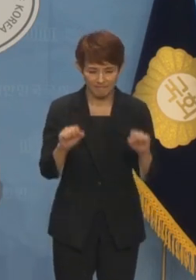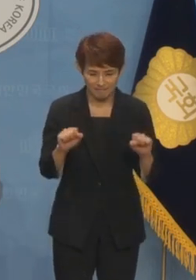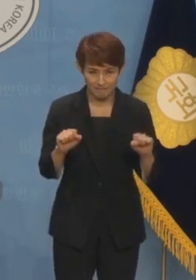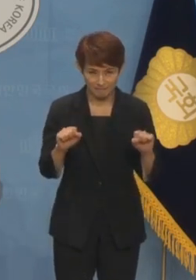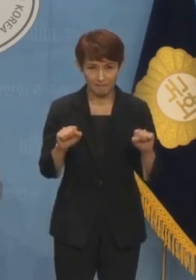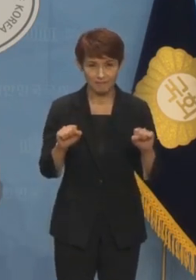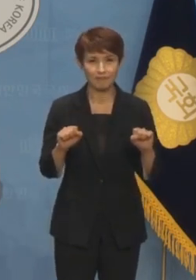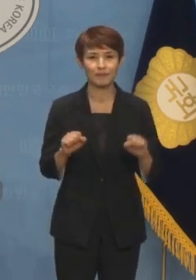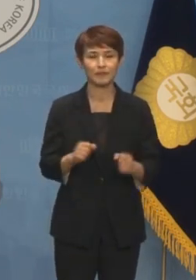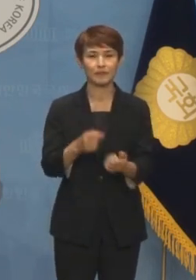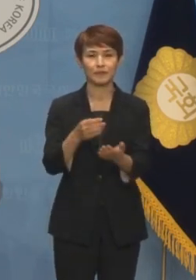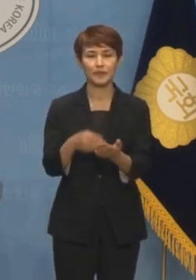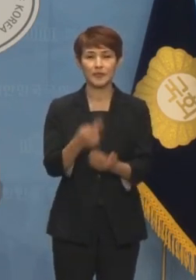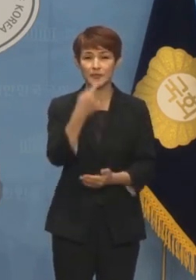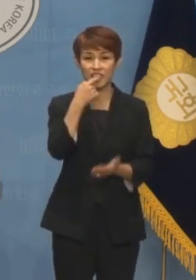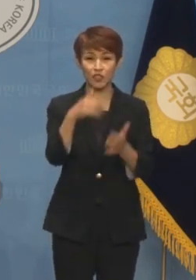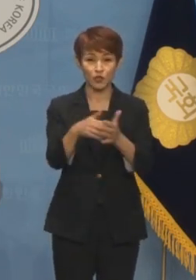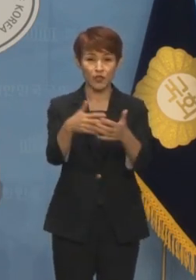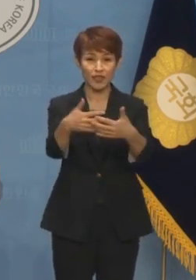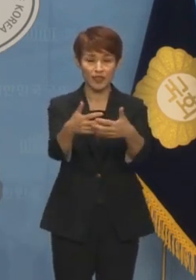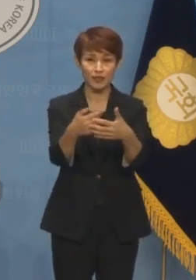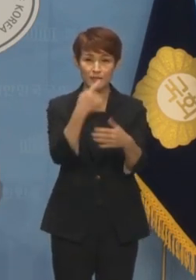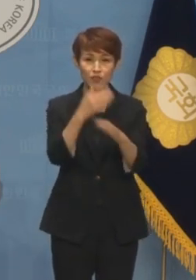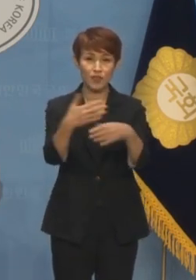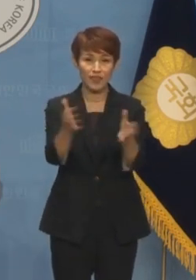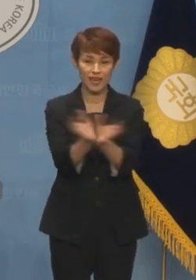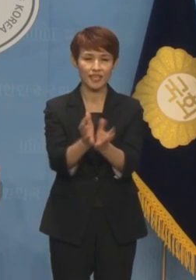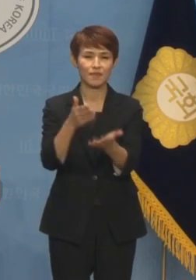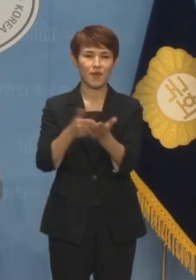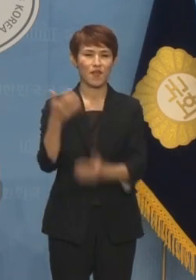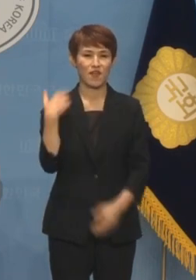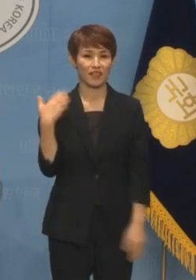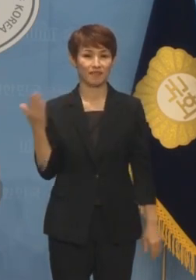안녕하십니까. 더불어민주당 대변인 황정아입니다.